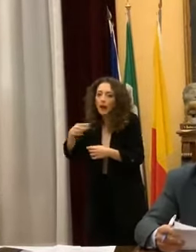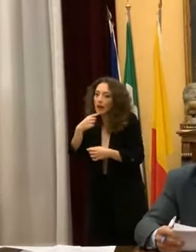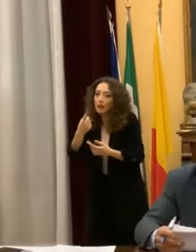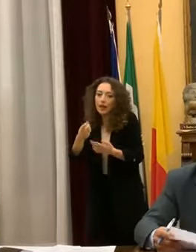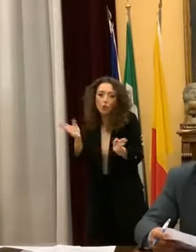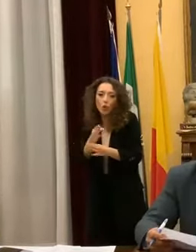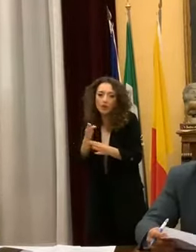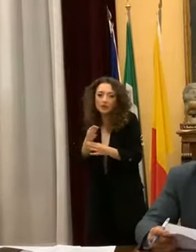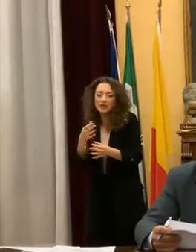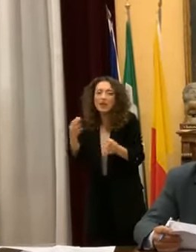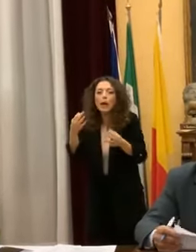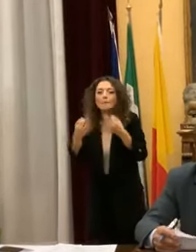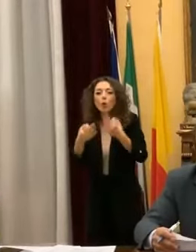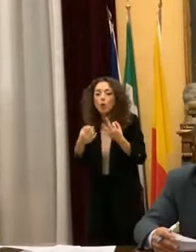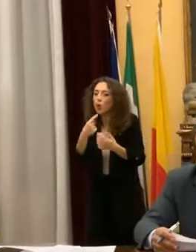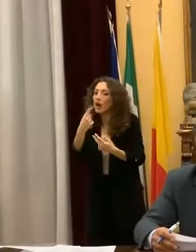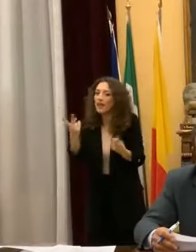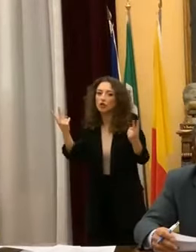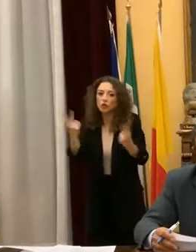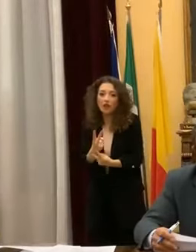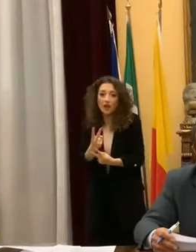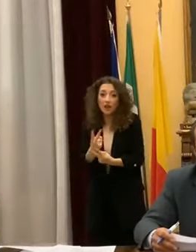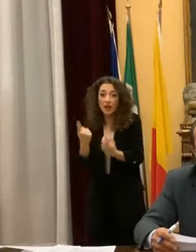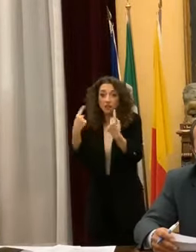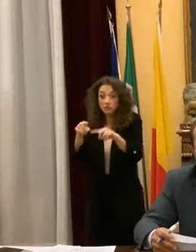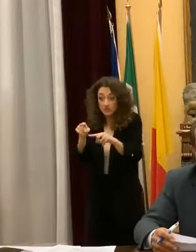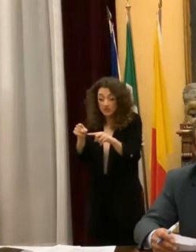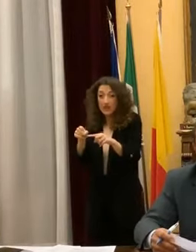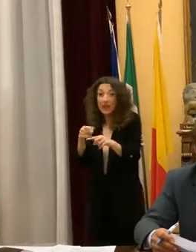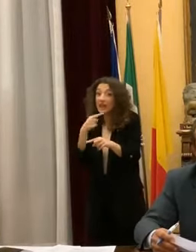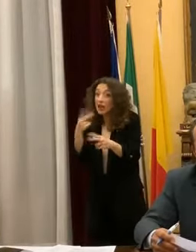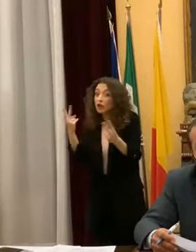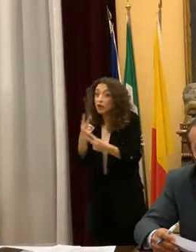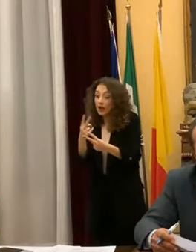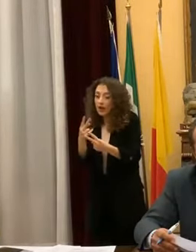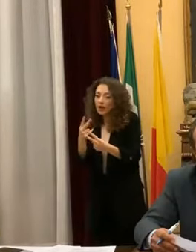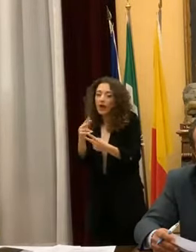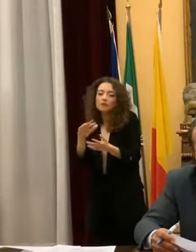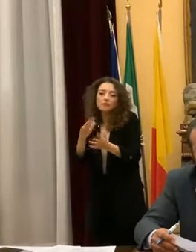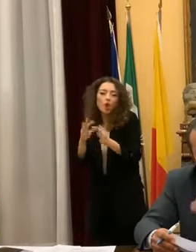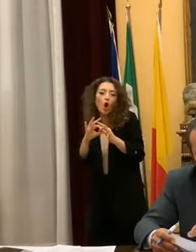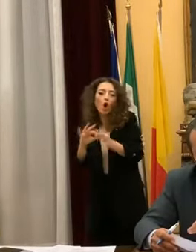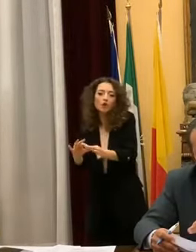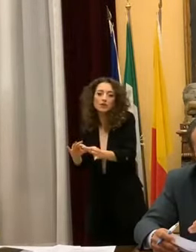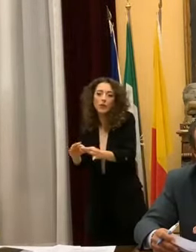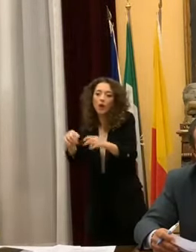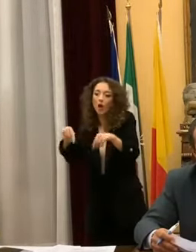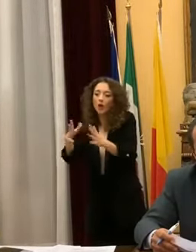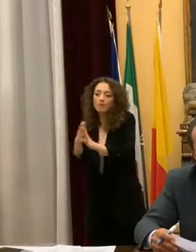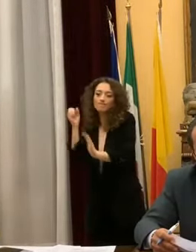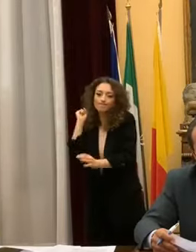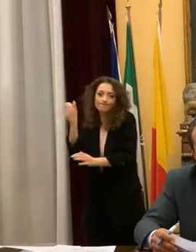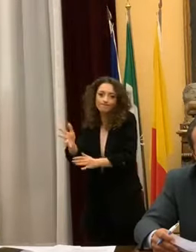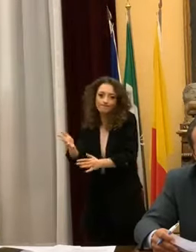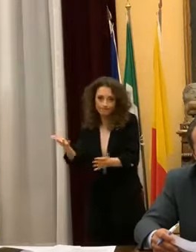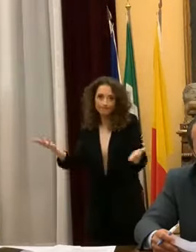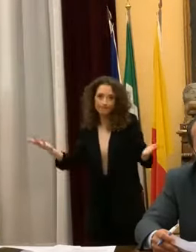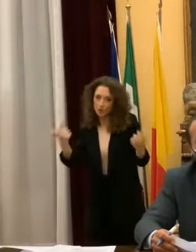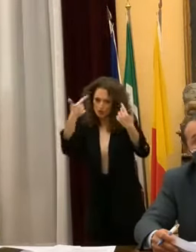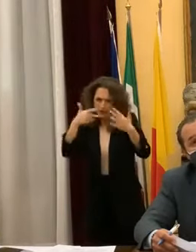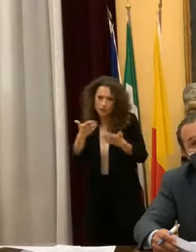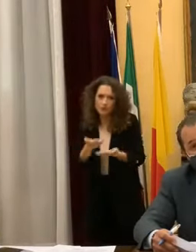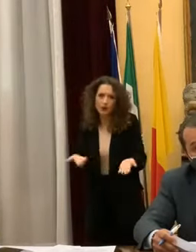procura. E naturalmente questo ha determinato la tua dipartita, ma non sono io la causa della tua dipartita, perché la tua dipartita